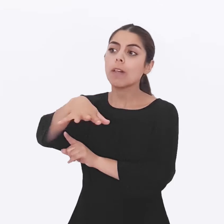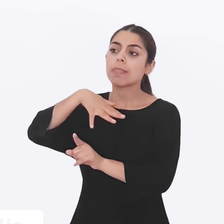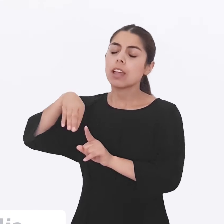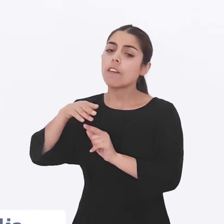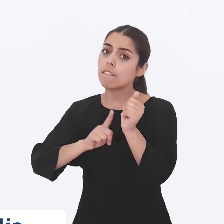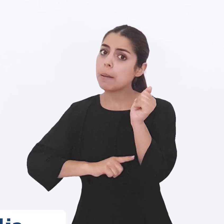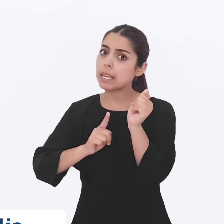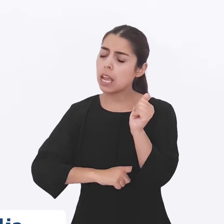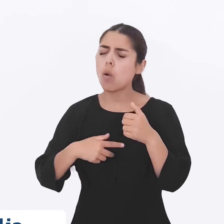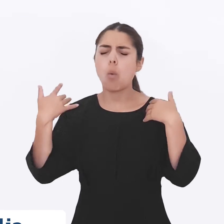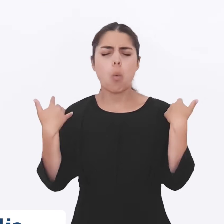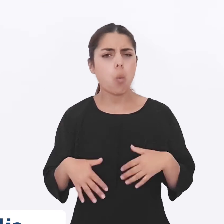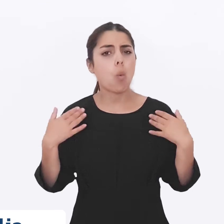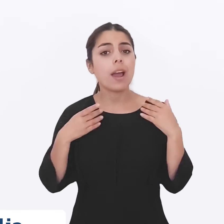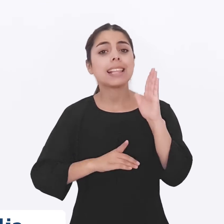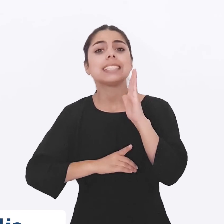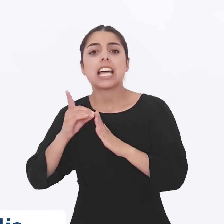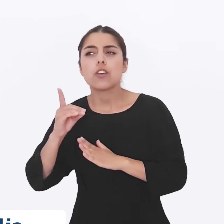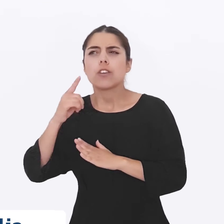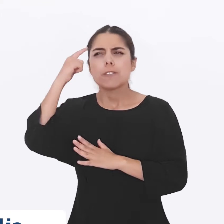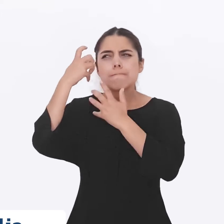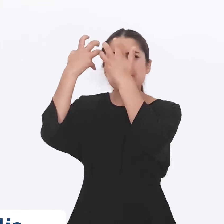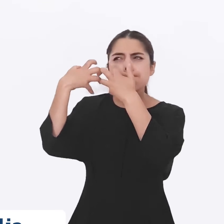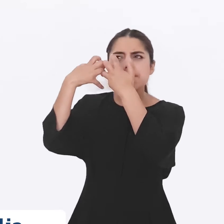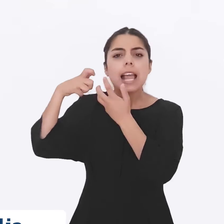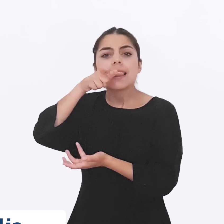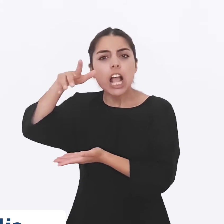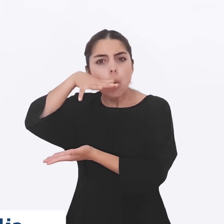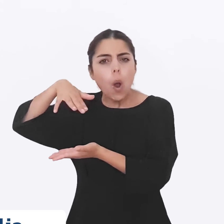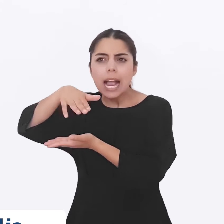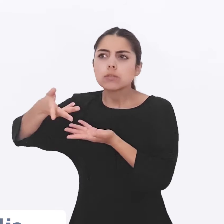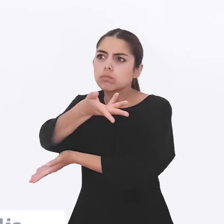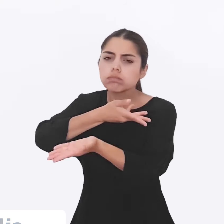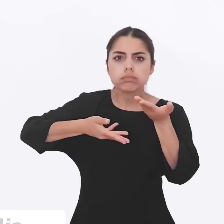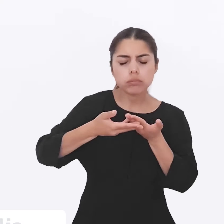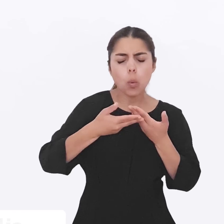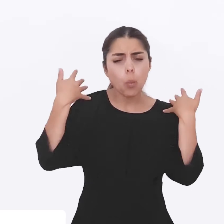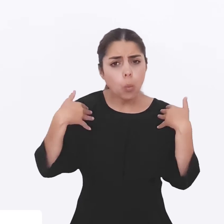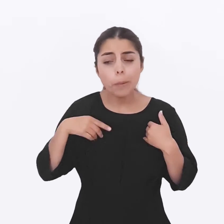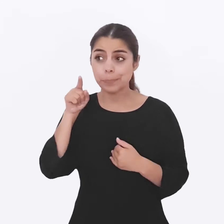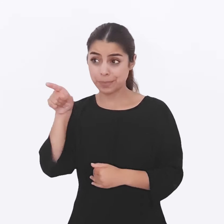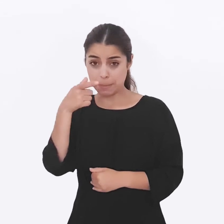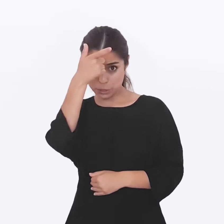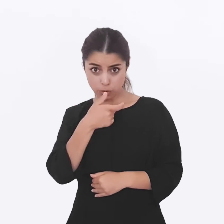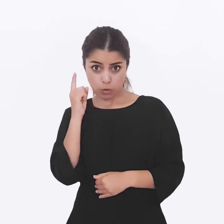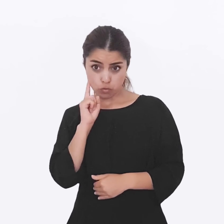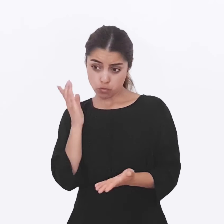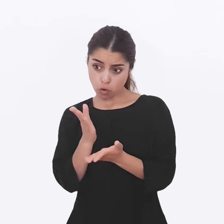Finalmente, el contexto familiar es determinante en el desarrollo del lenguaje, del pensamiento y de la socialización, así como la mirada que el propio